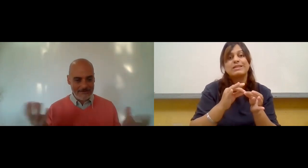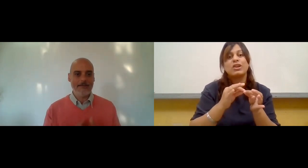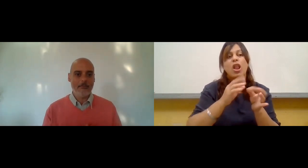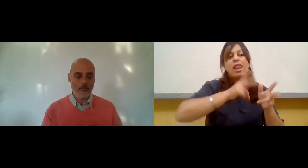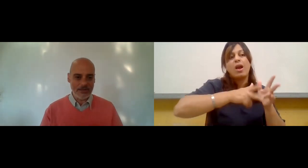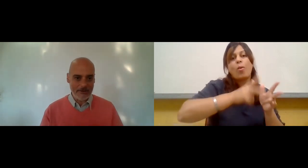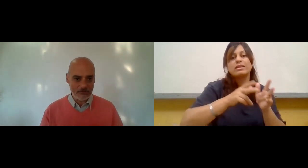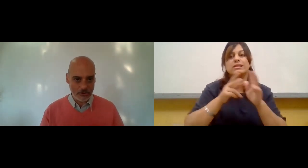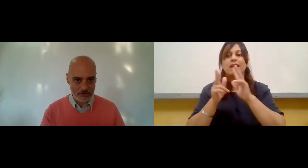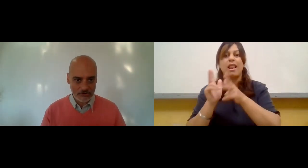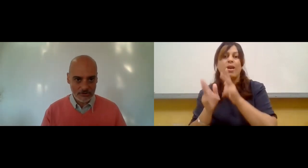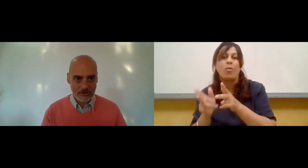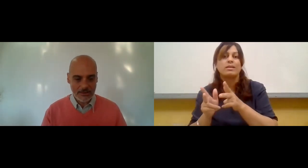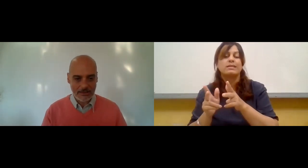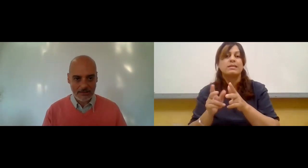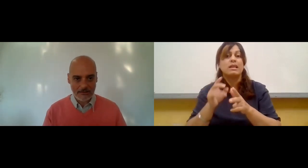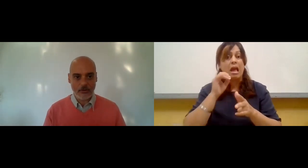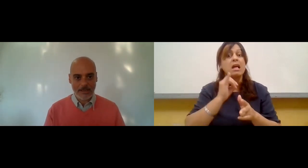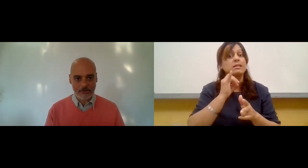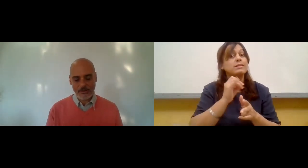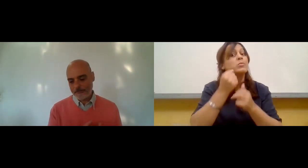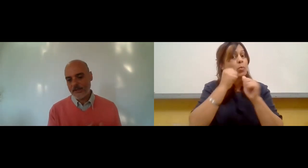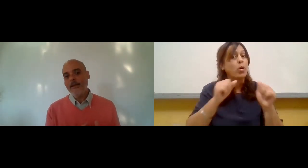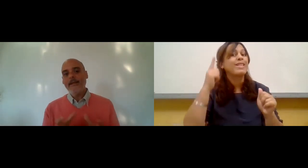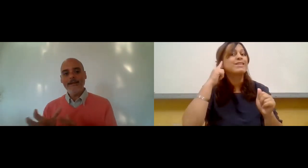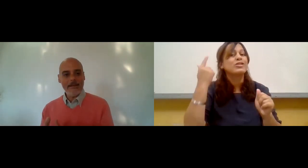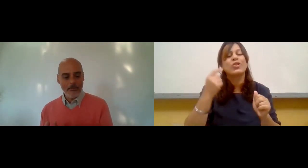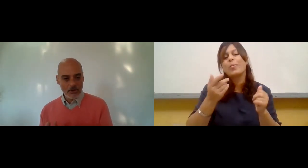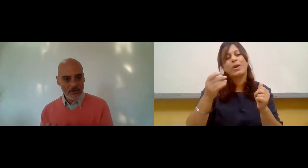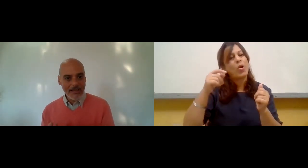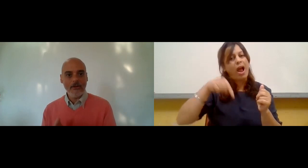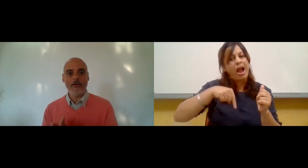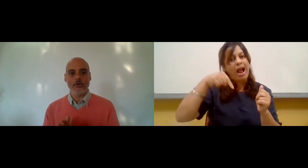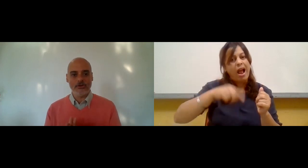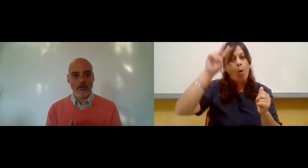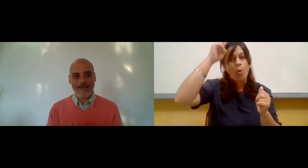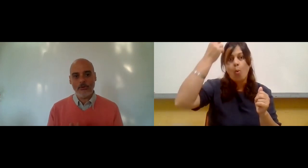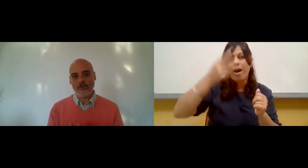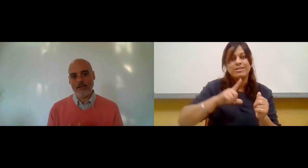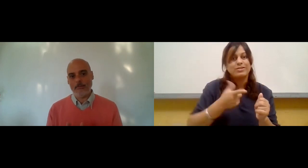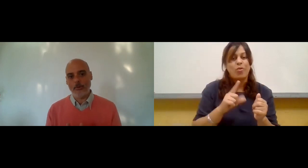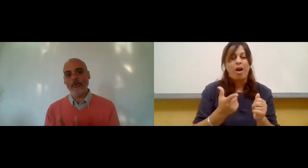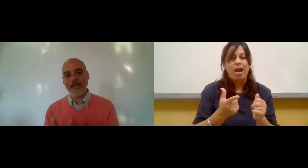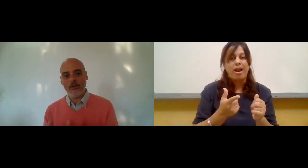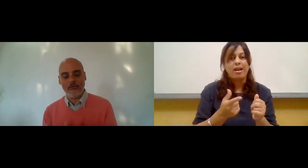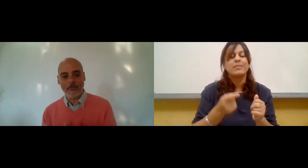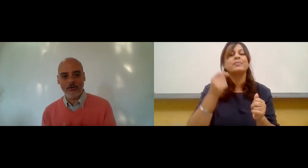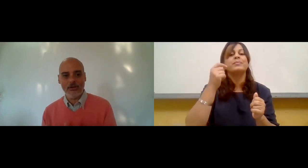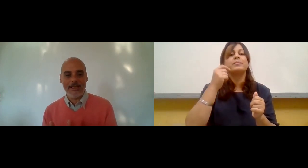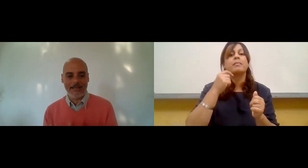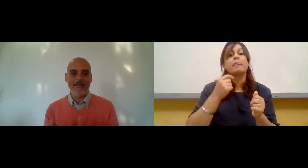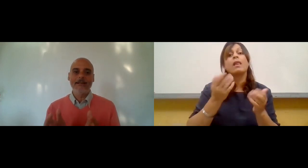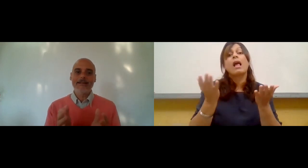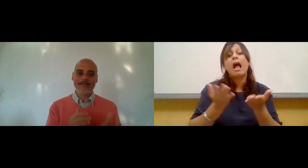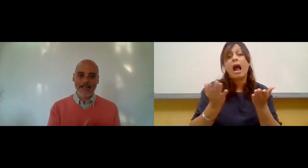ahí sí podría haber sordos formándose. Y por otro lado, nosotros ahora estamos promoviendo la